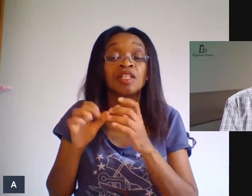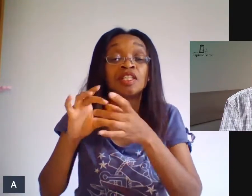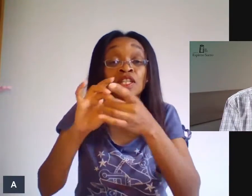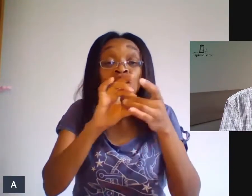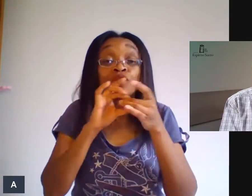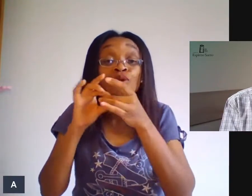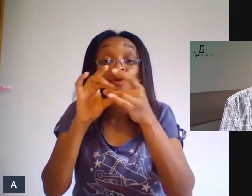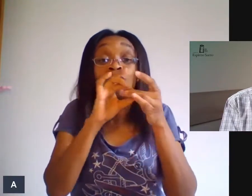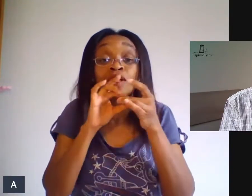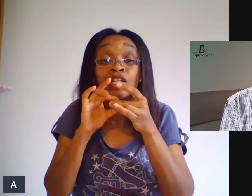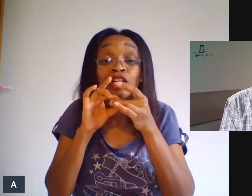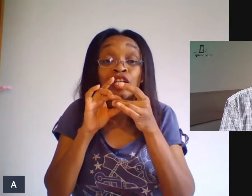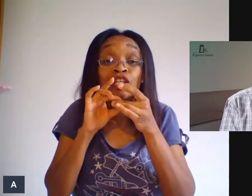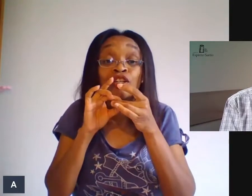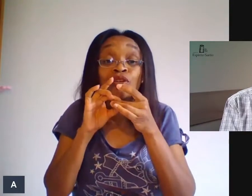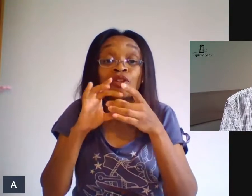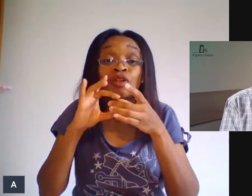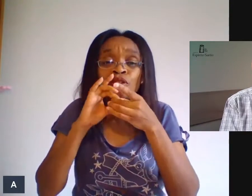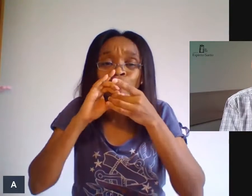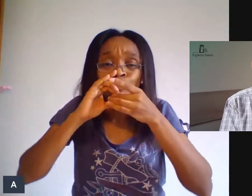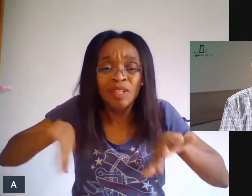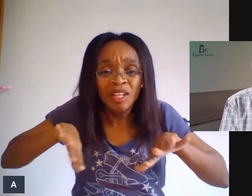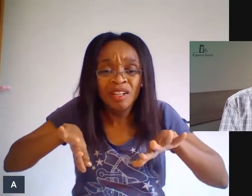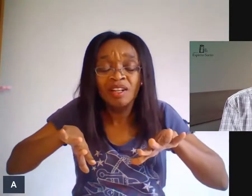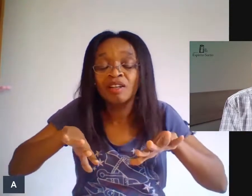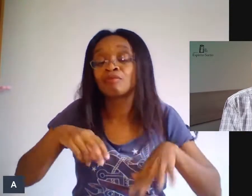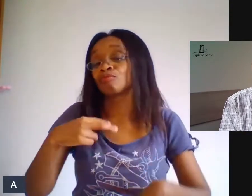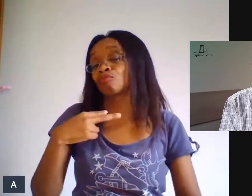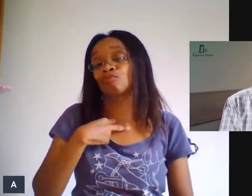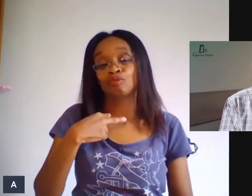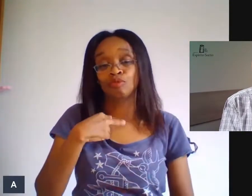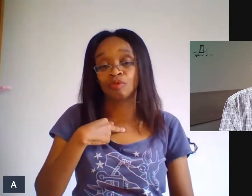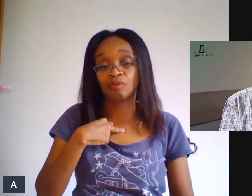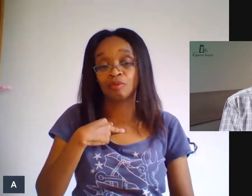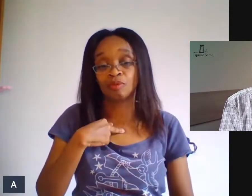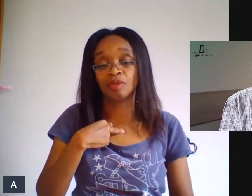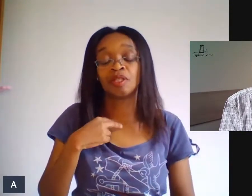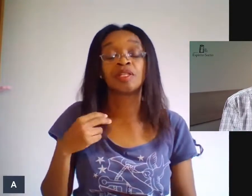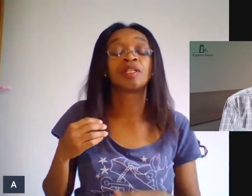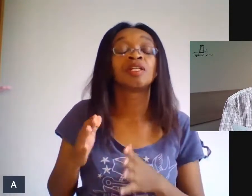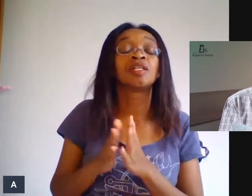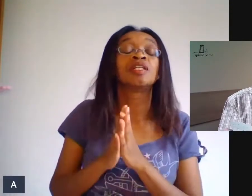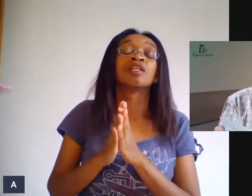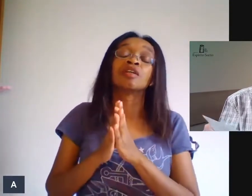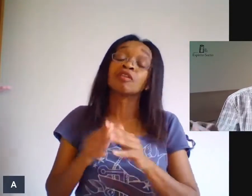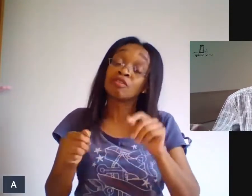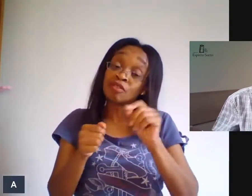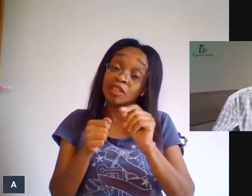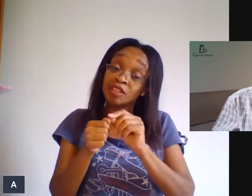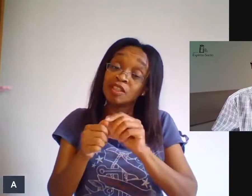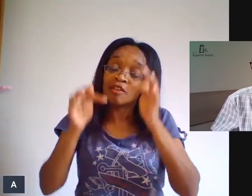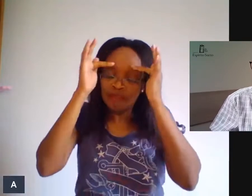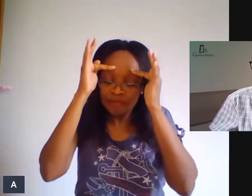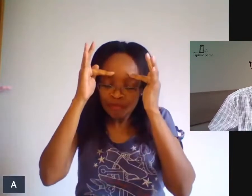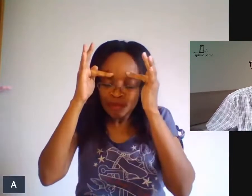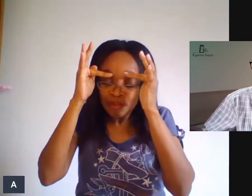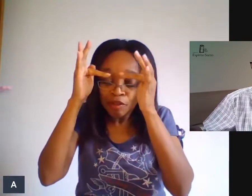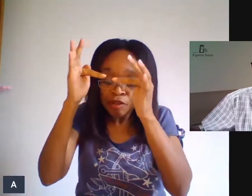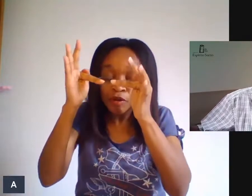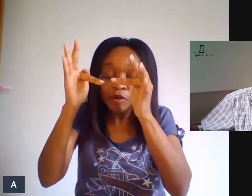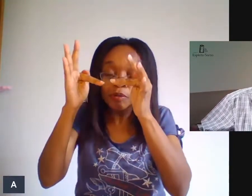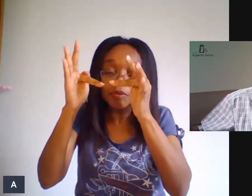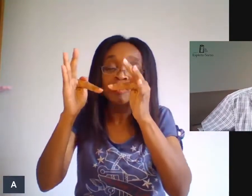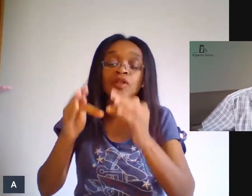mulher, cristãos, e concede-lhe a graça para cumprir fielmente os deveres de